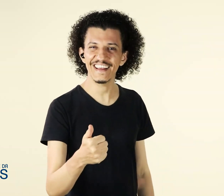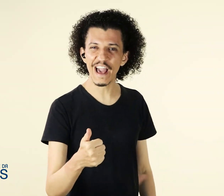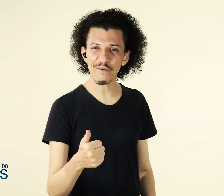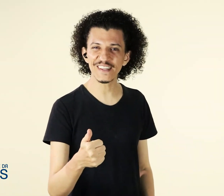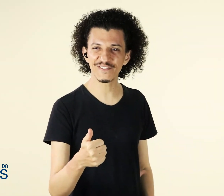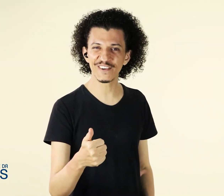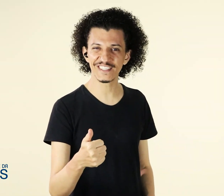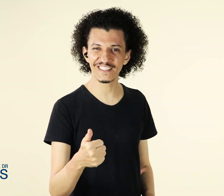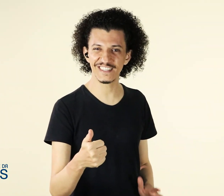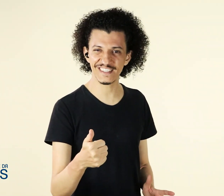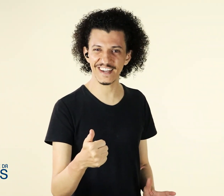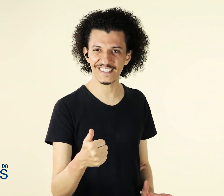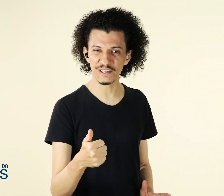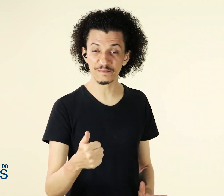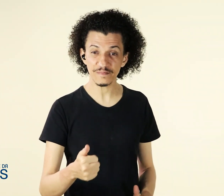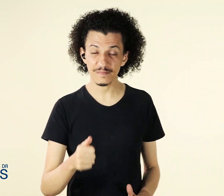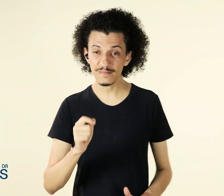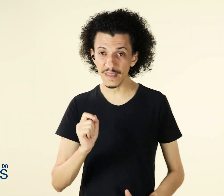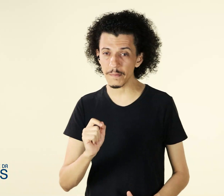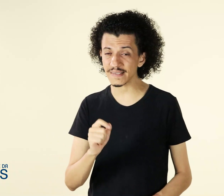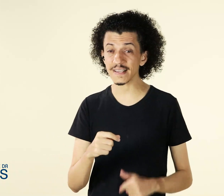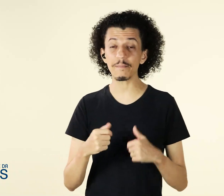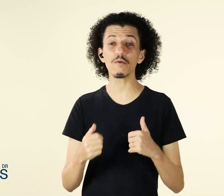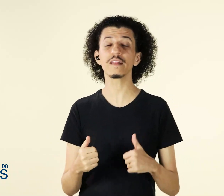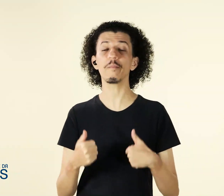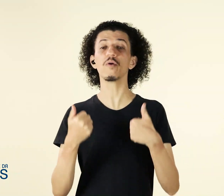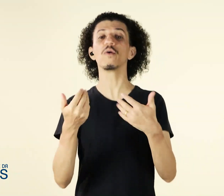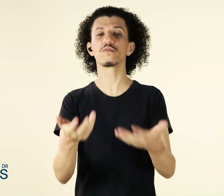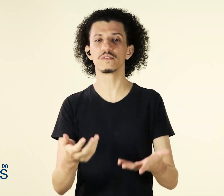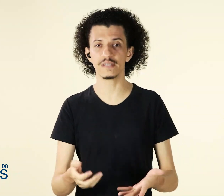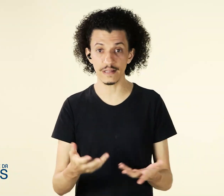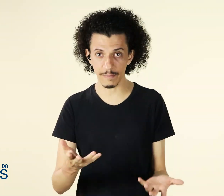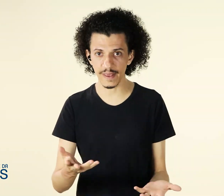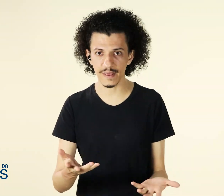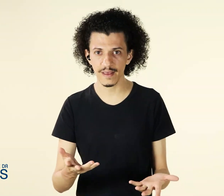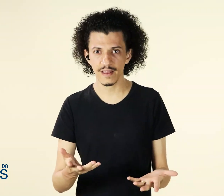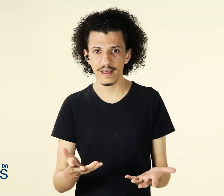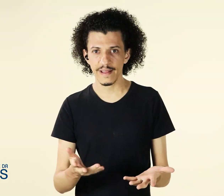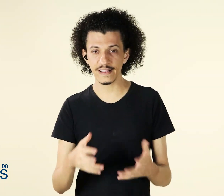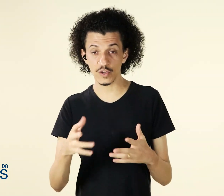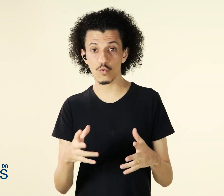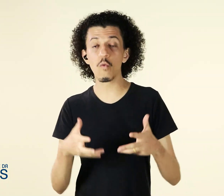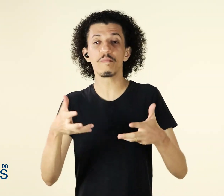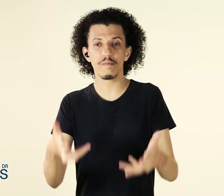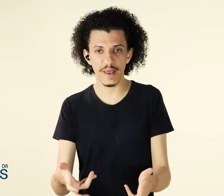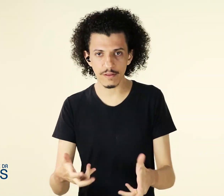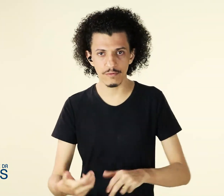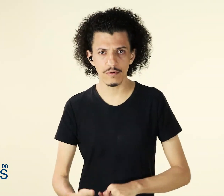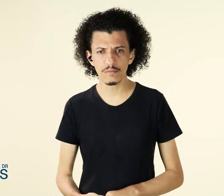É quase se fosse dizer assim. Mas você quer perguntar para o outro se ele está bem? Nesse cumprimento,